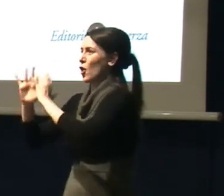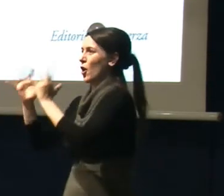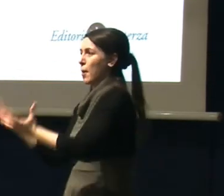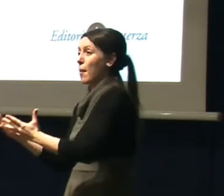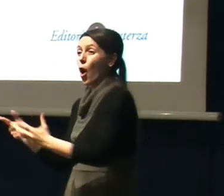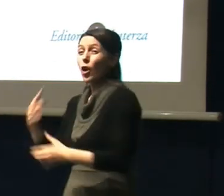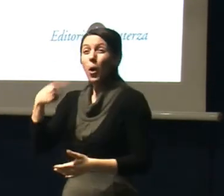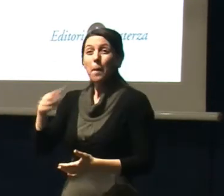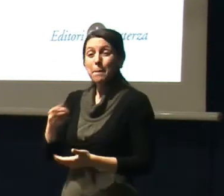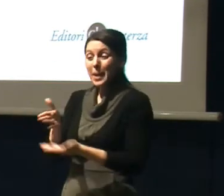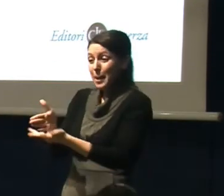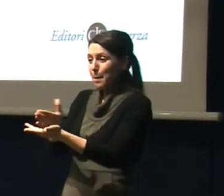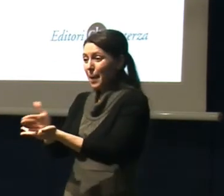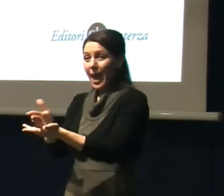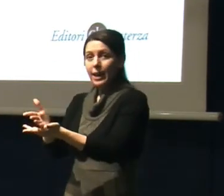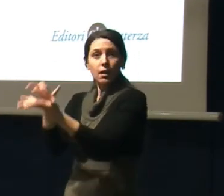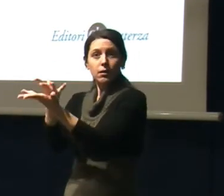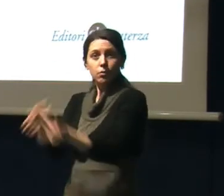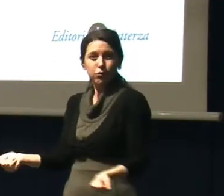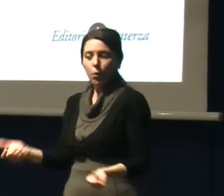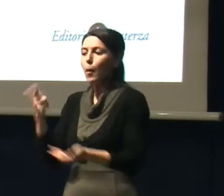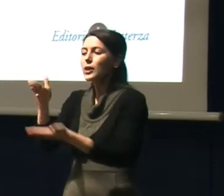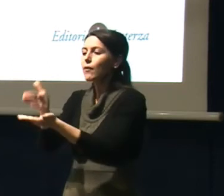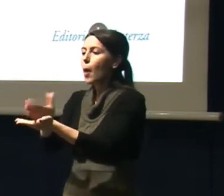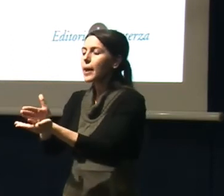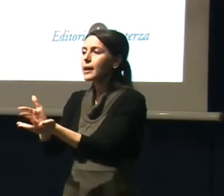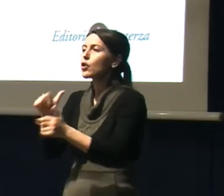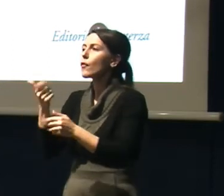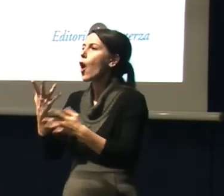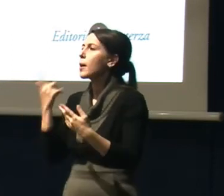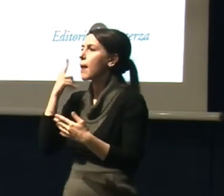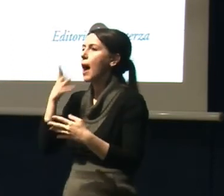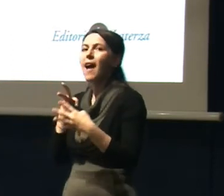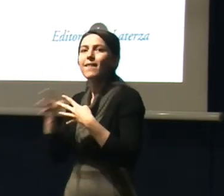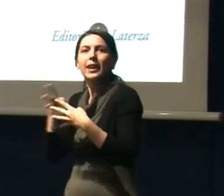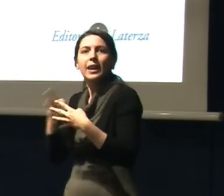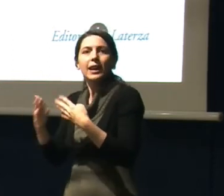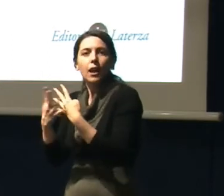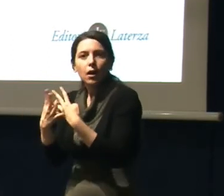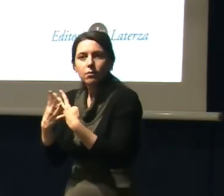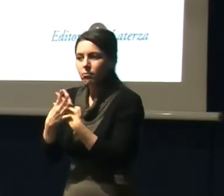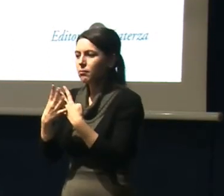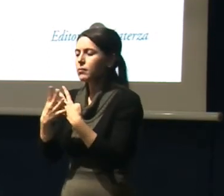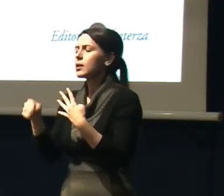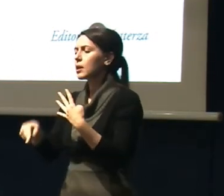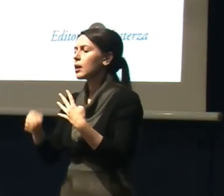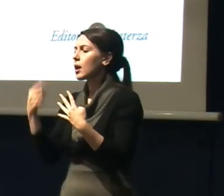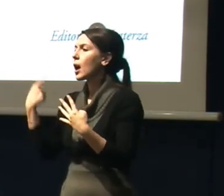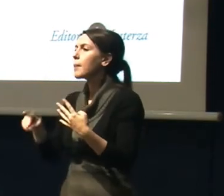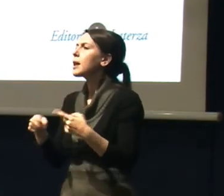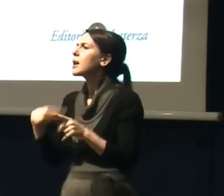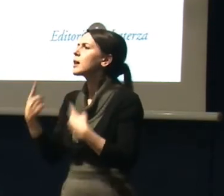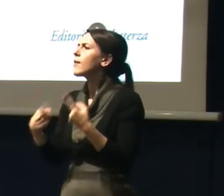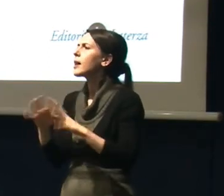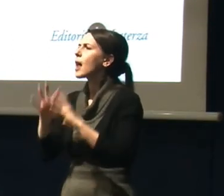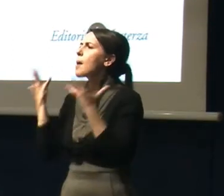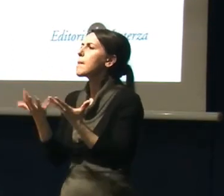venire meno di questo luogo di mediazione che filtrava moltissimo ha lasciato che diciamo il mondo ritornasse